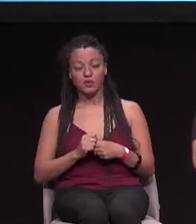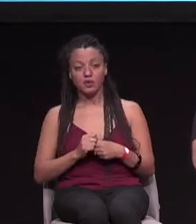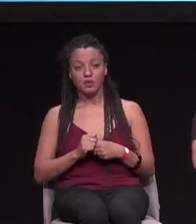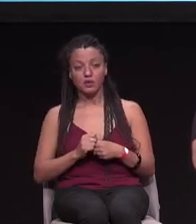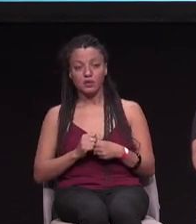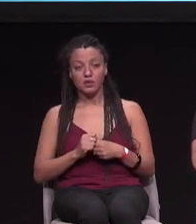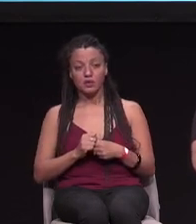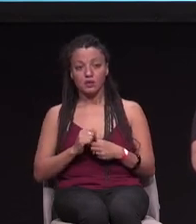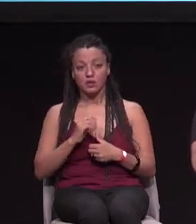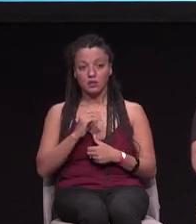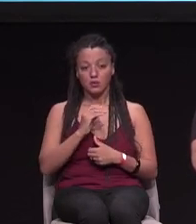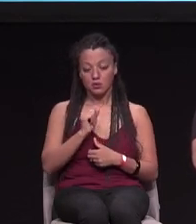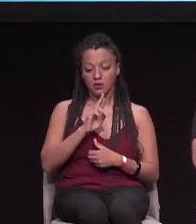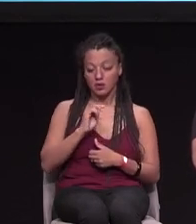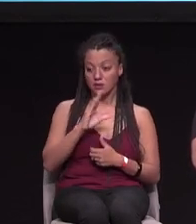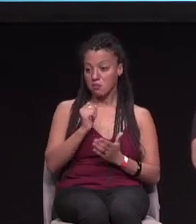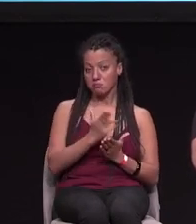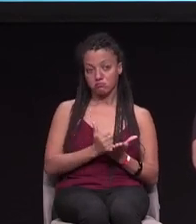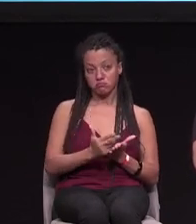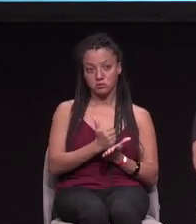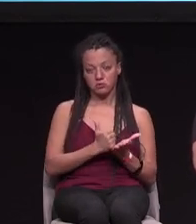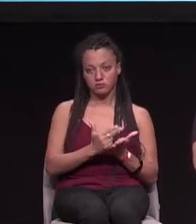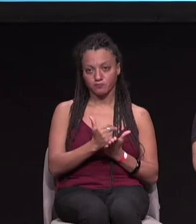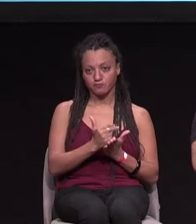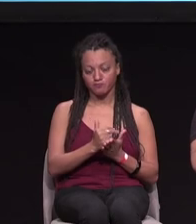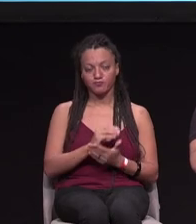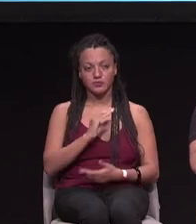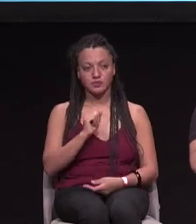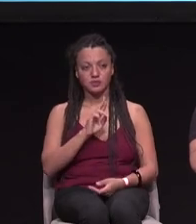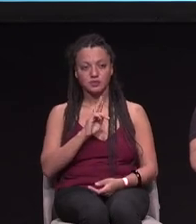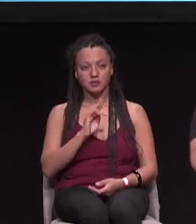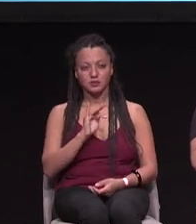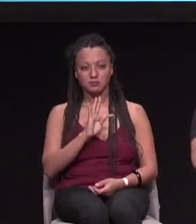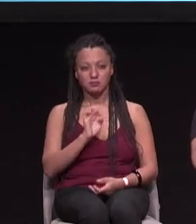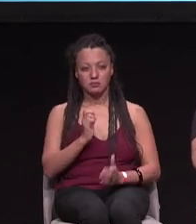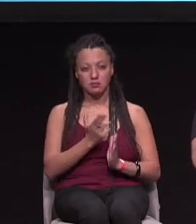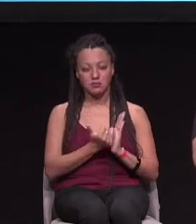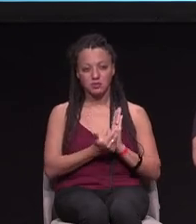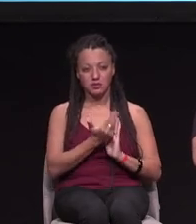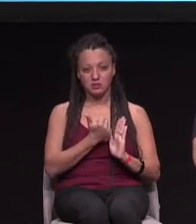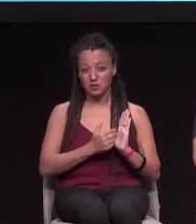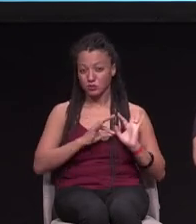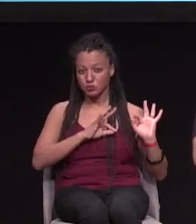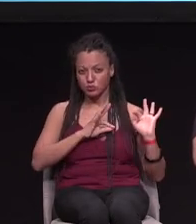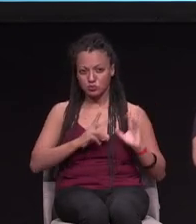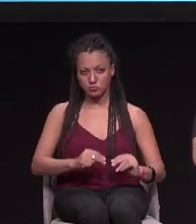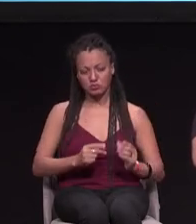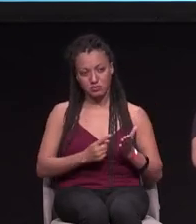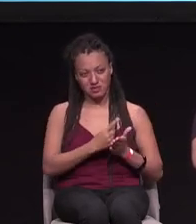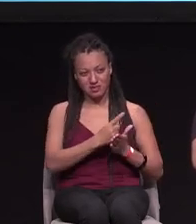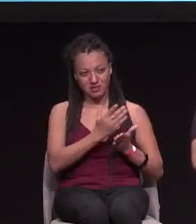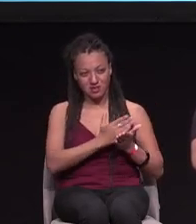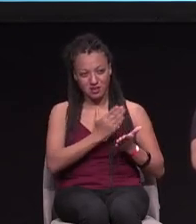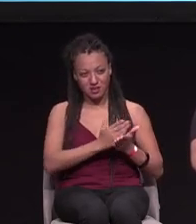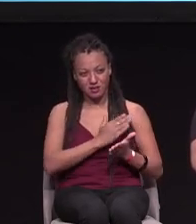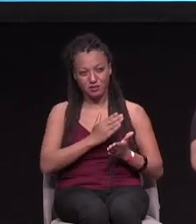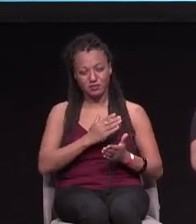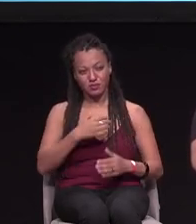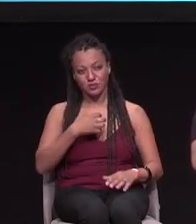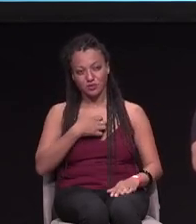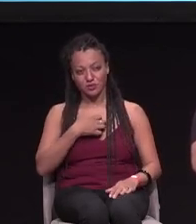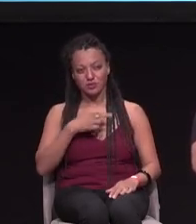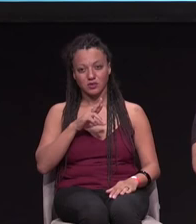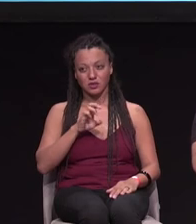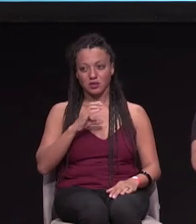eo caribe e desenhou os desenhos do caribé de todo o caderno dos do recôncavo e do